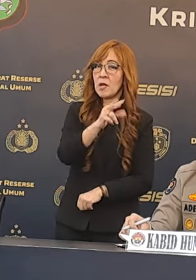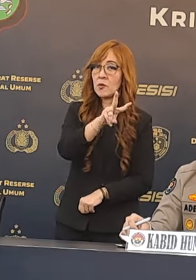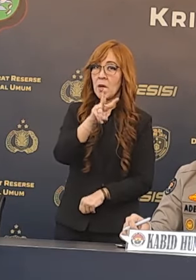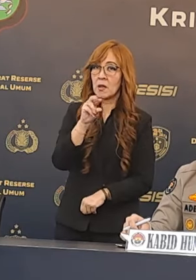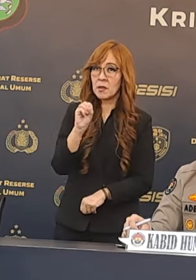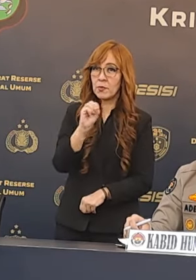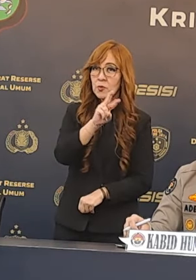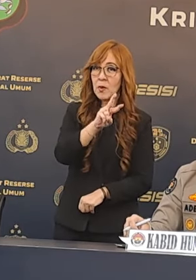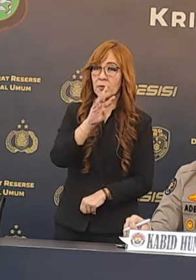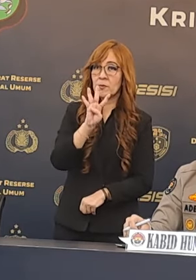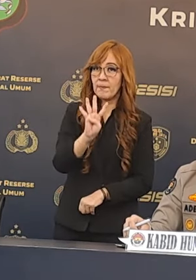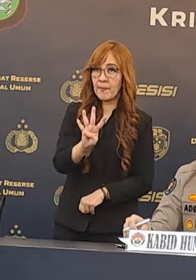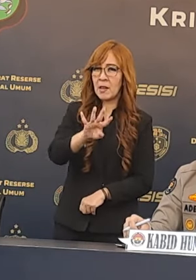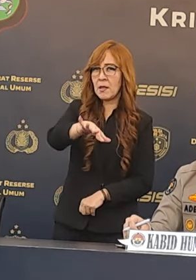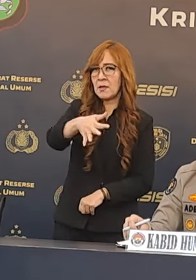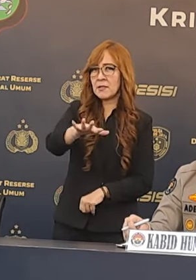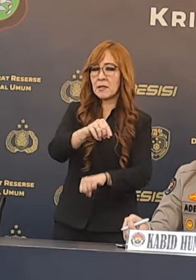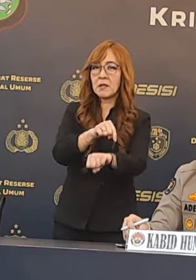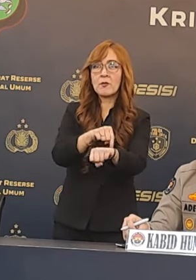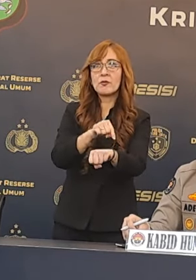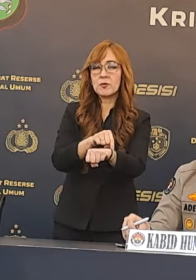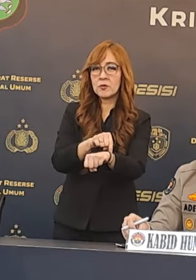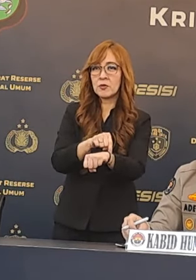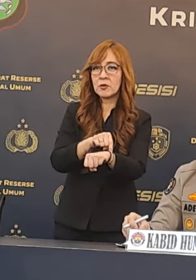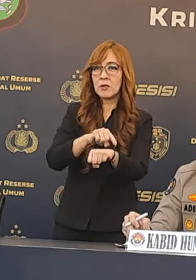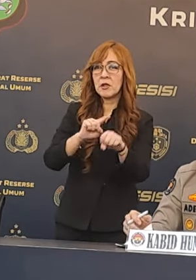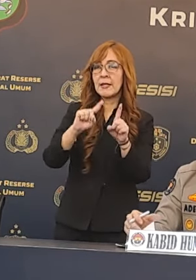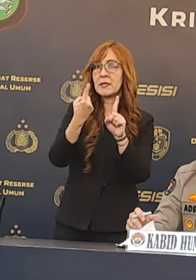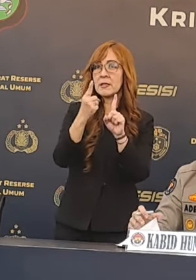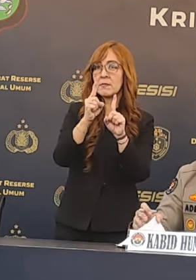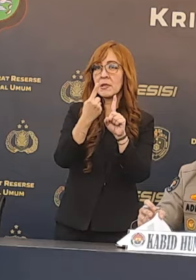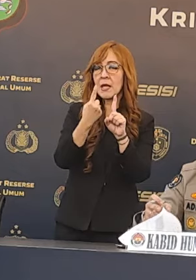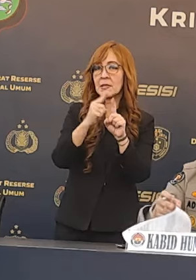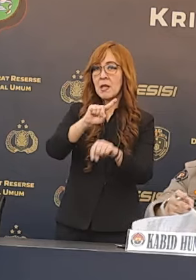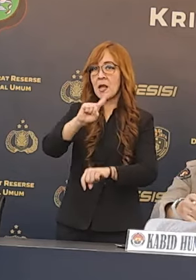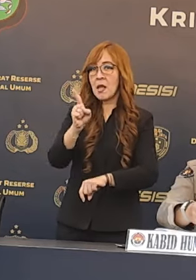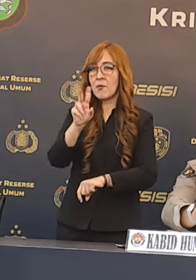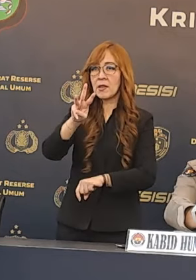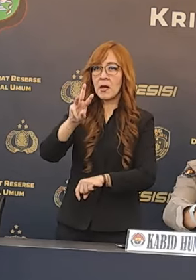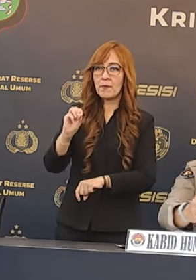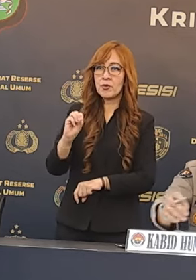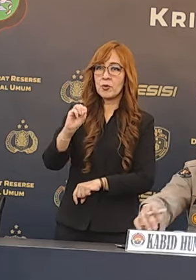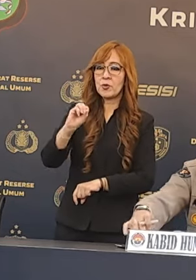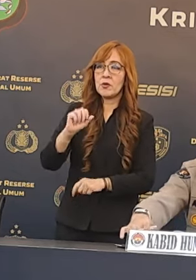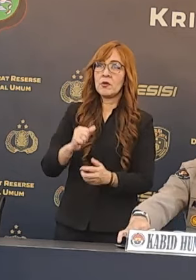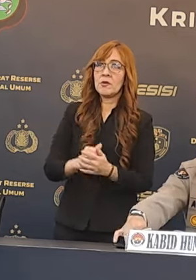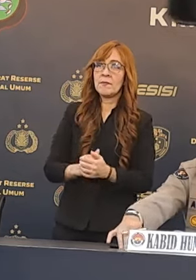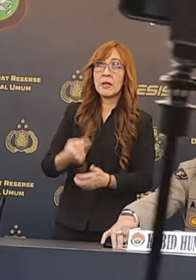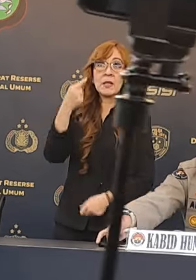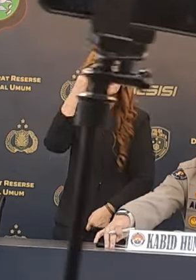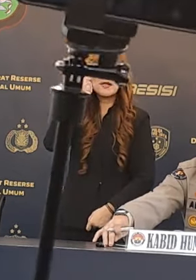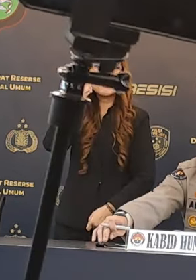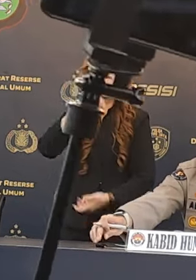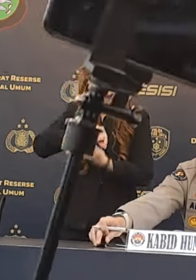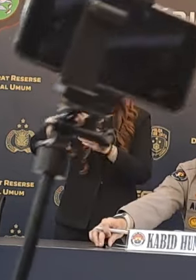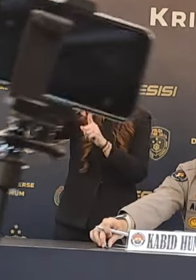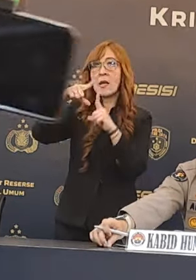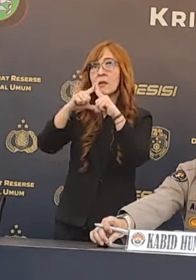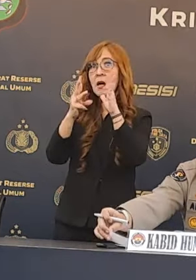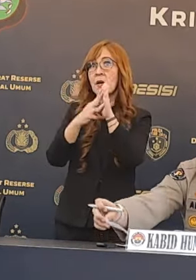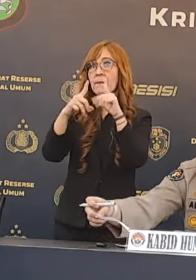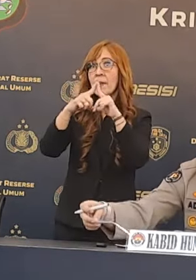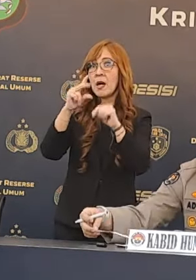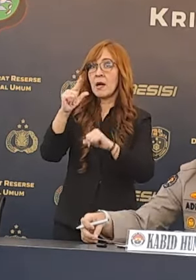Januari 2024 sekitar pukul 11.30 saksi Tamara